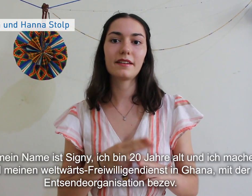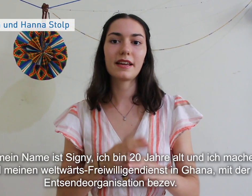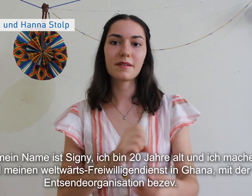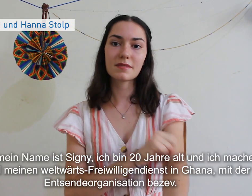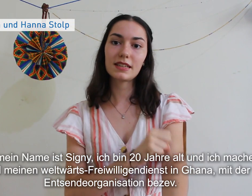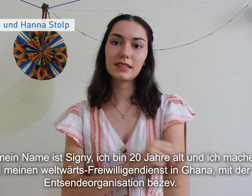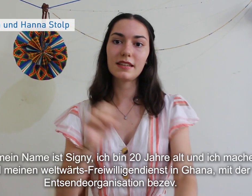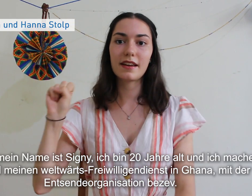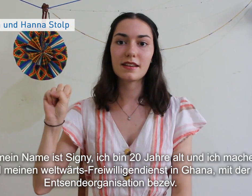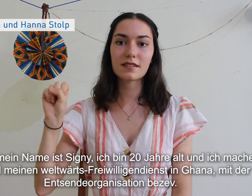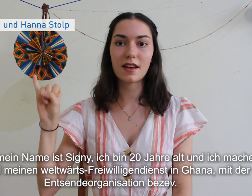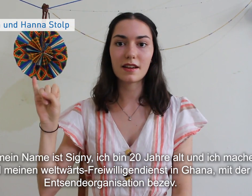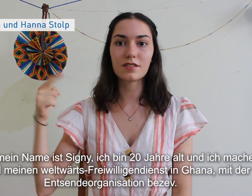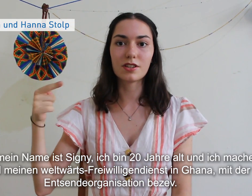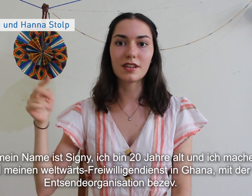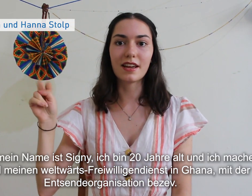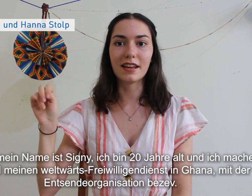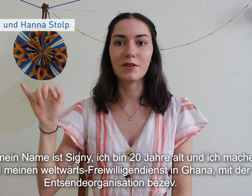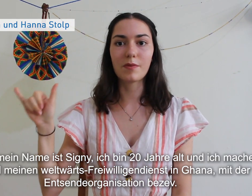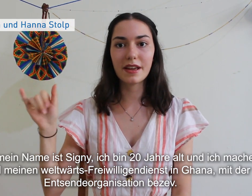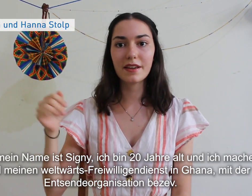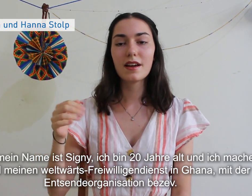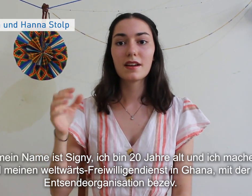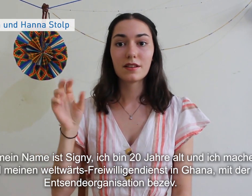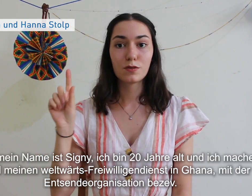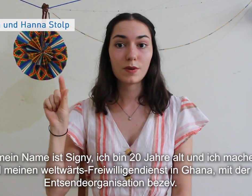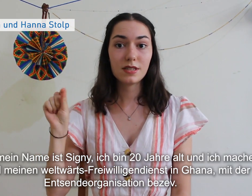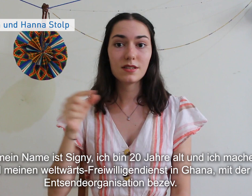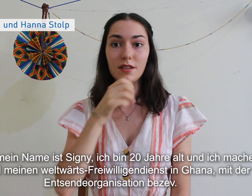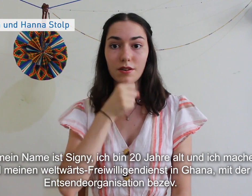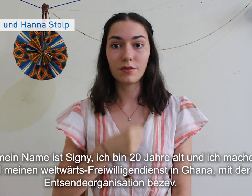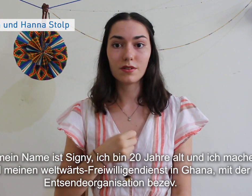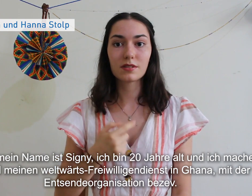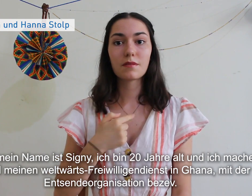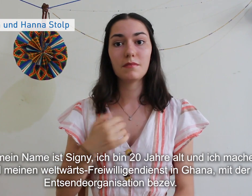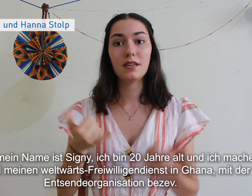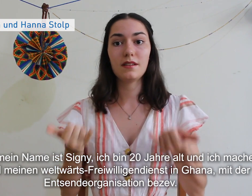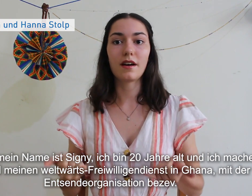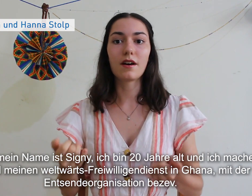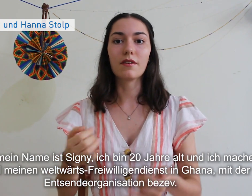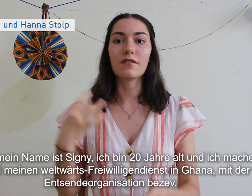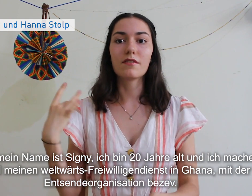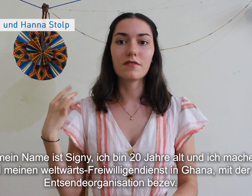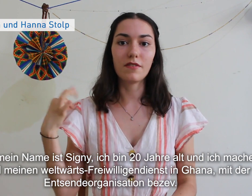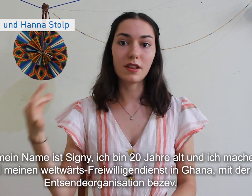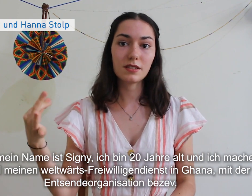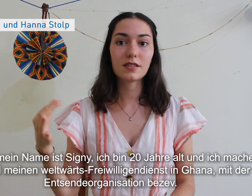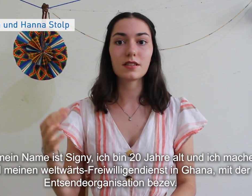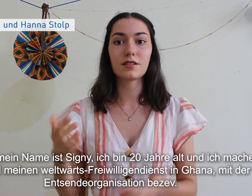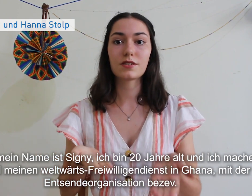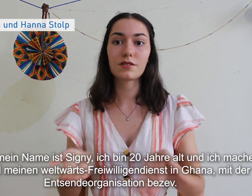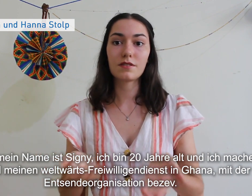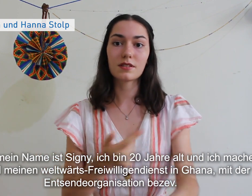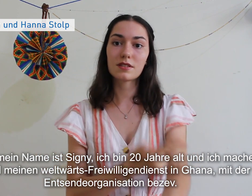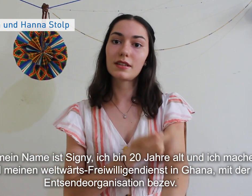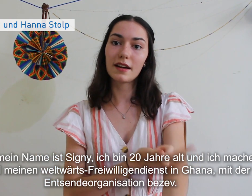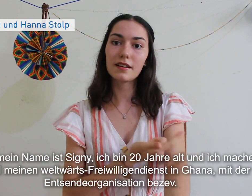Hallo! Mein Name ist Signe, ich bin 20 Jahre alt und ich mache aktuell meinen Weltwertsfreiwilligendienst in Ghana